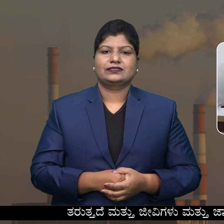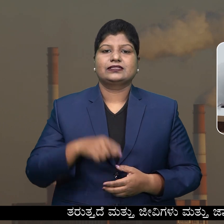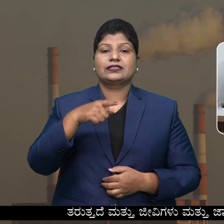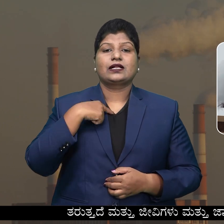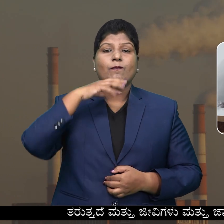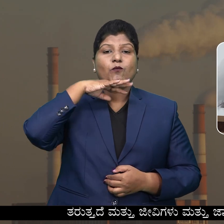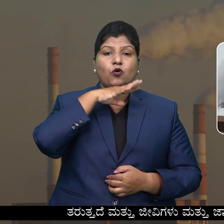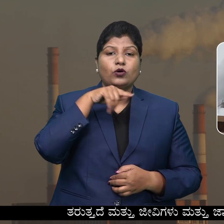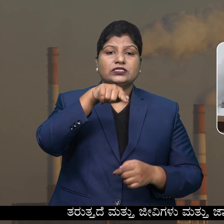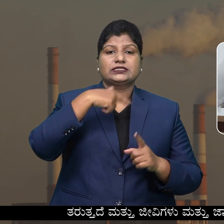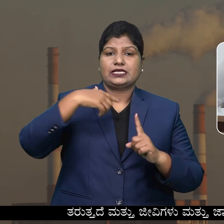ಆರೋಗ್ಯದ ಮೇಲೆ ಪರಿಣಾಮವನ್ನ ಬೀರುತ್ತದೆ.